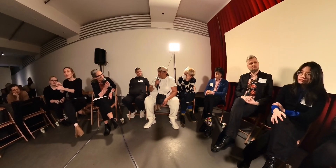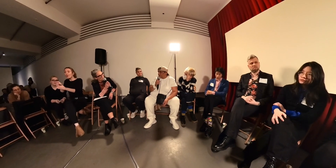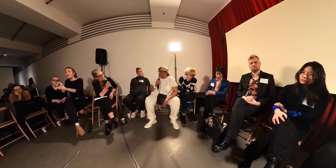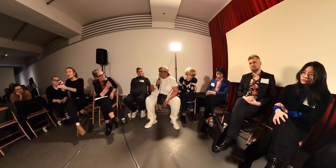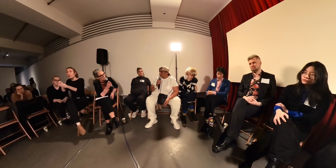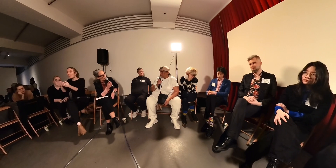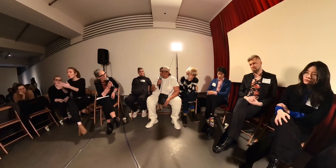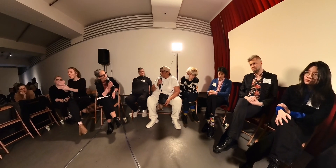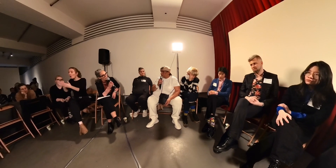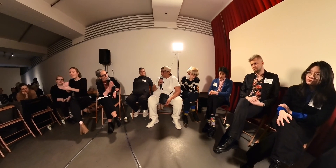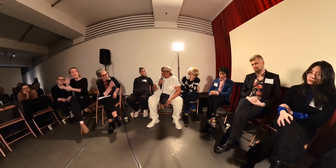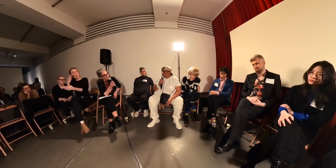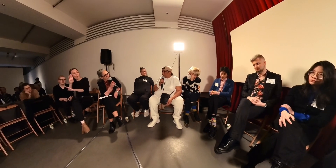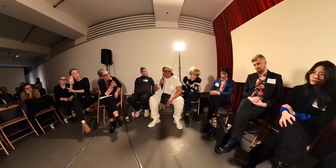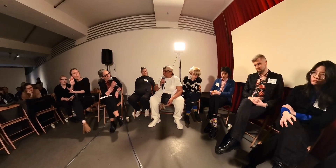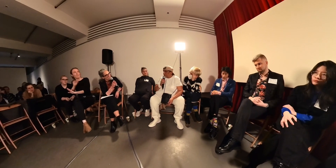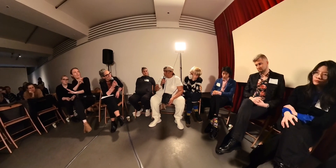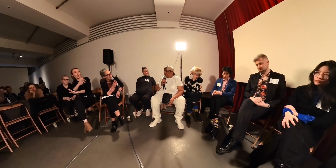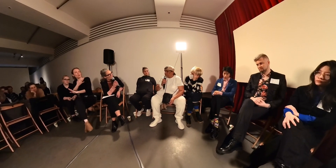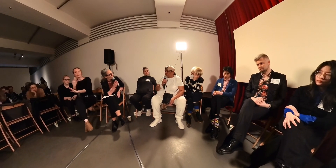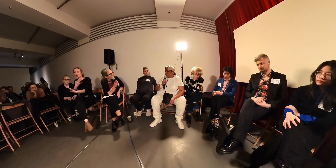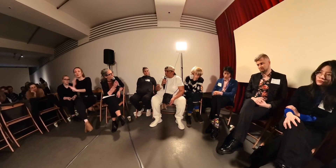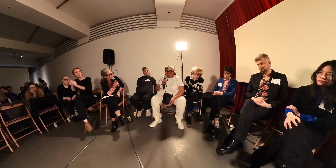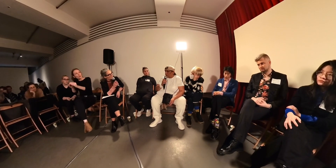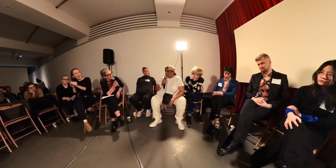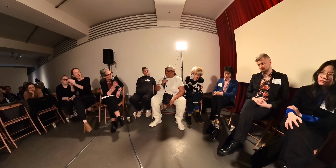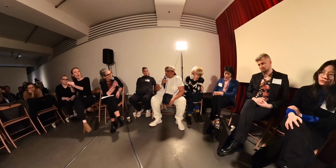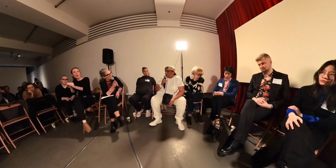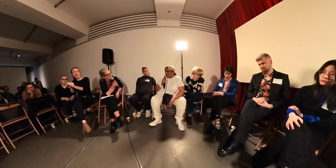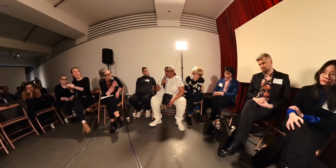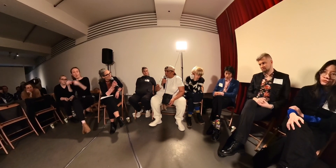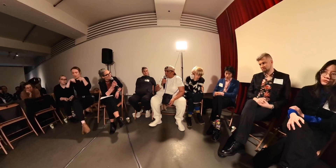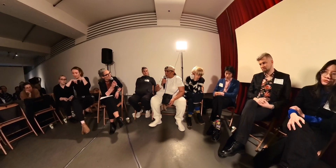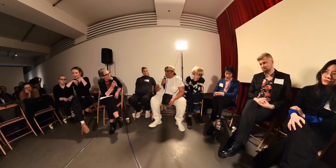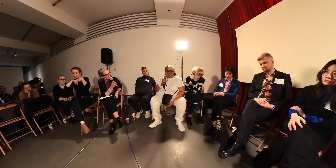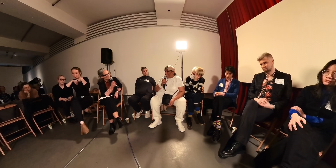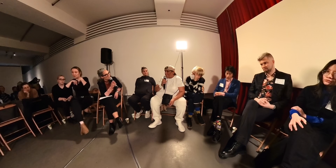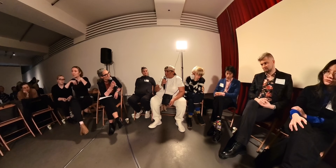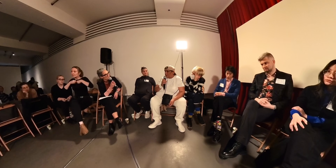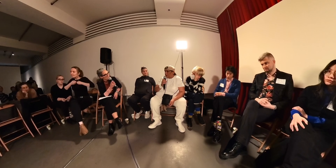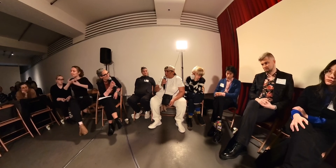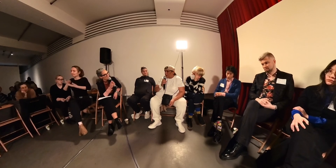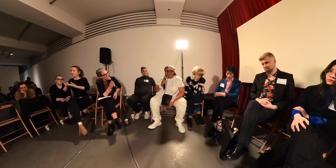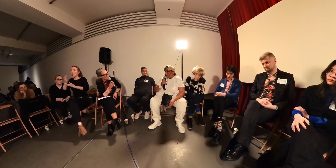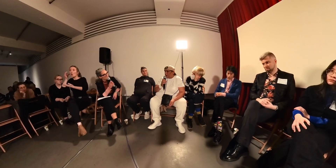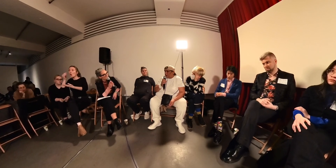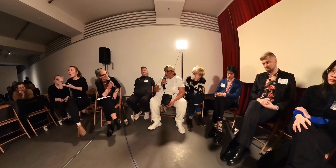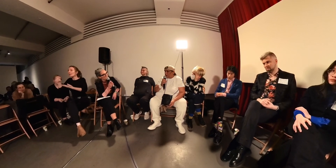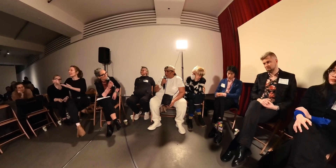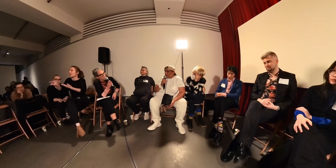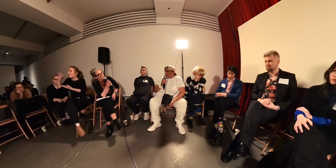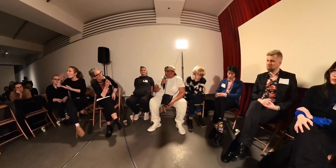věcí jako o sobě, co umíš, co je v tobě a co umějí holky okolo a co spolu vlastně dokážete,